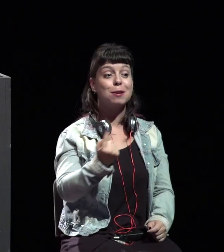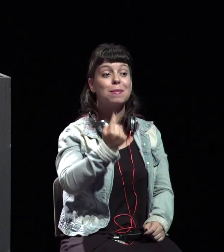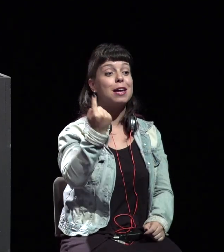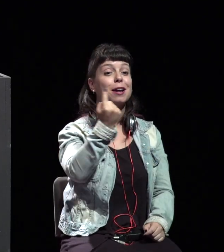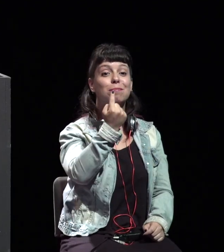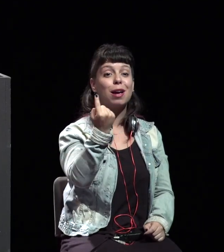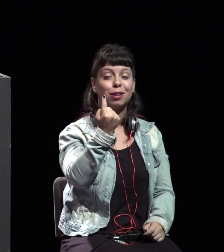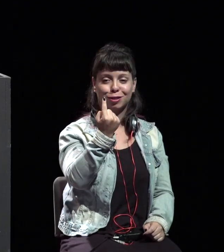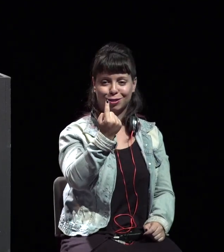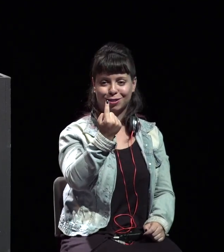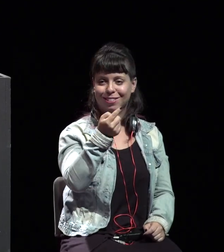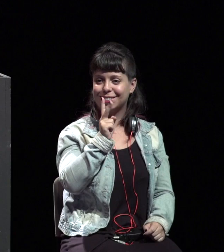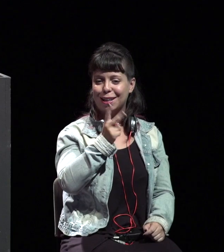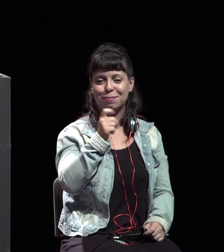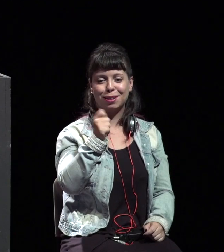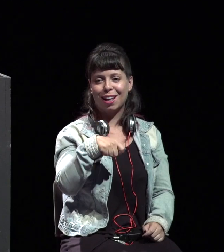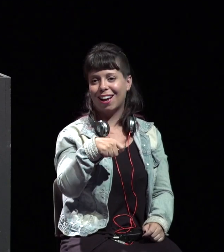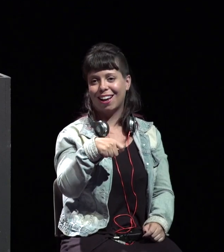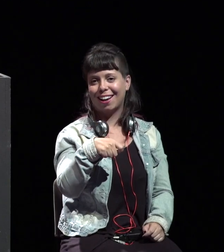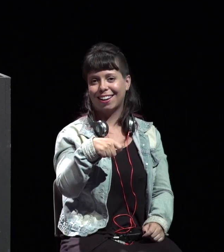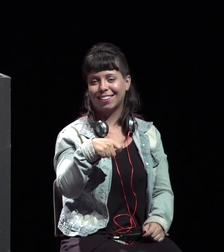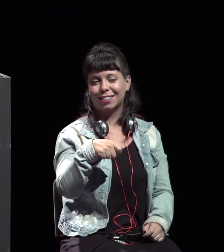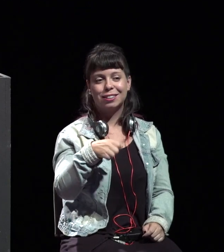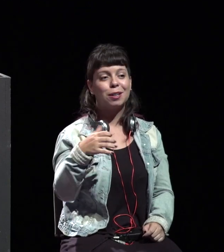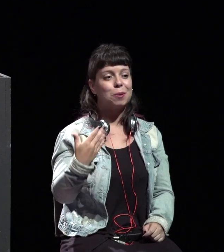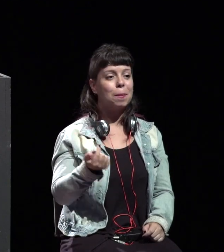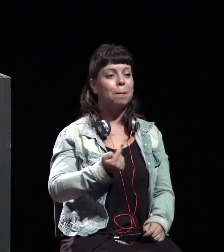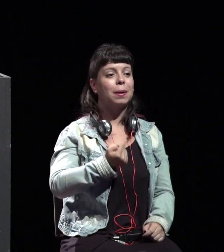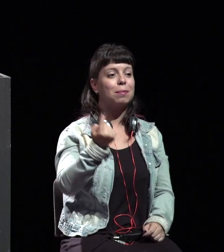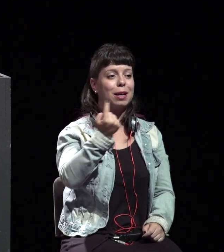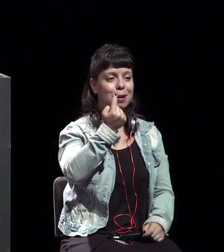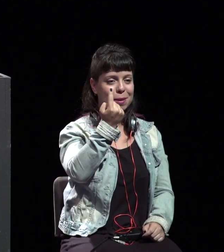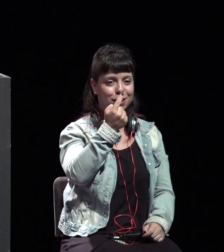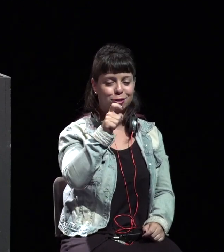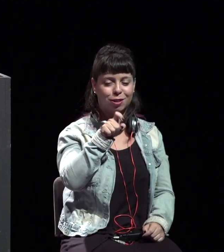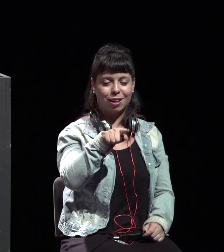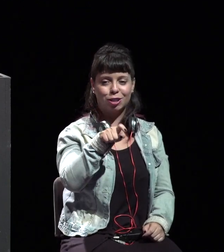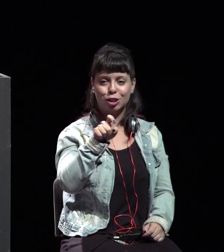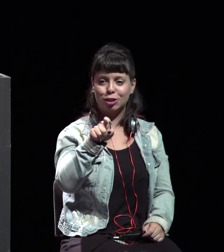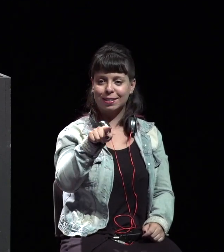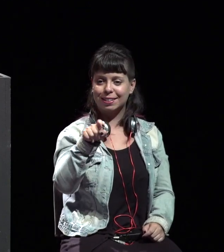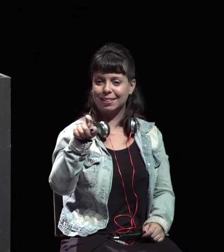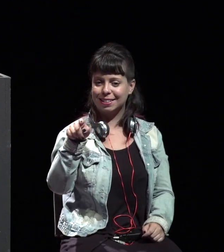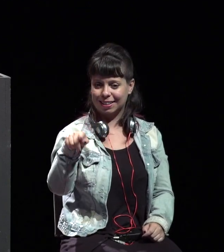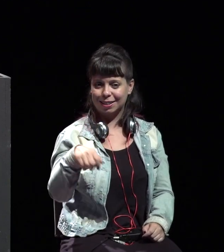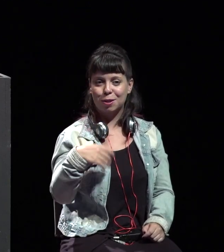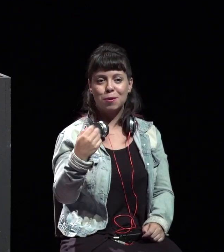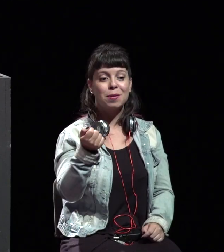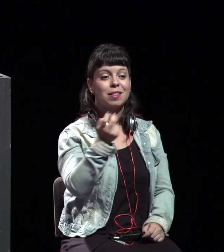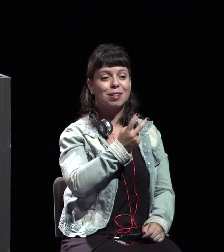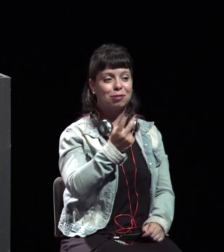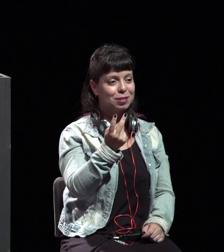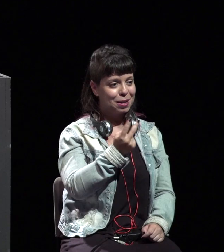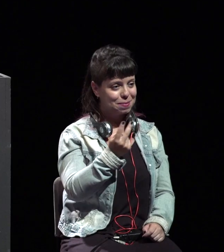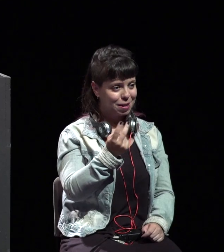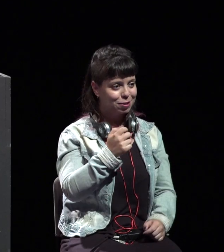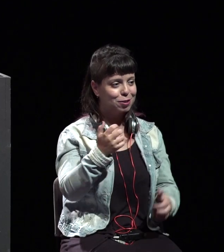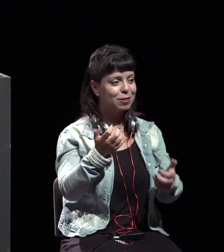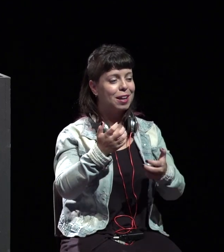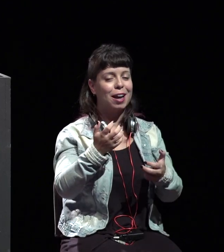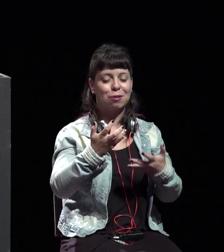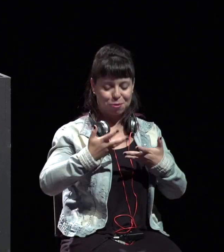cabe tudo, mas a gente coloca primeiramente reticências. Então, segundamente, gostaria de agradecer